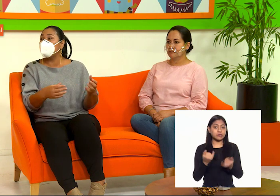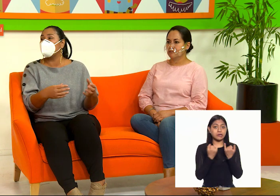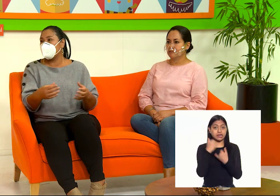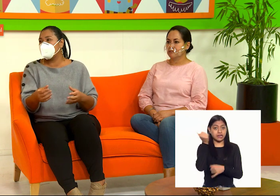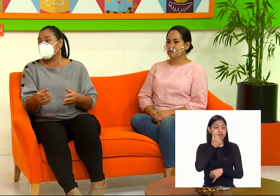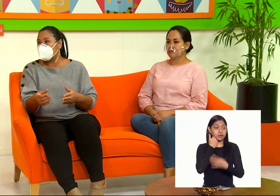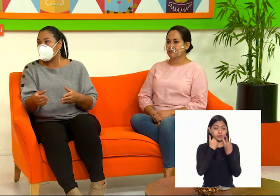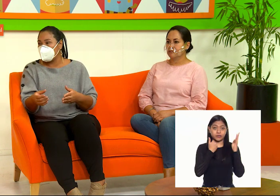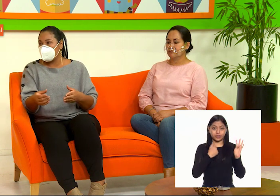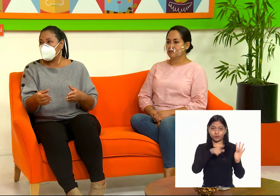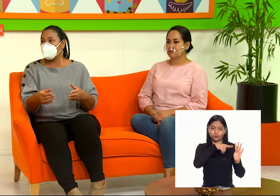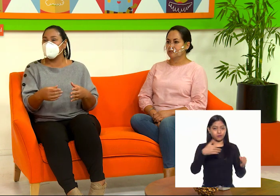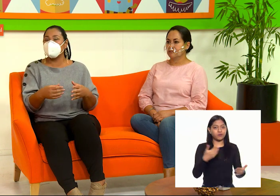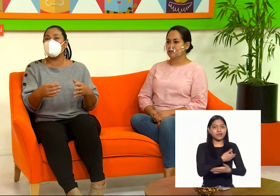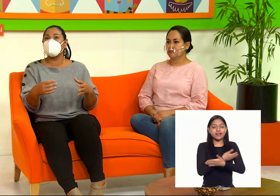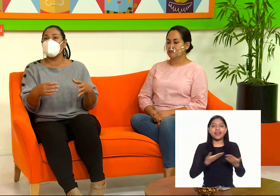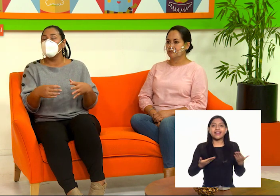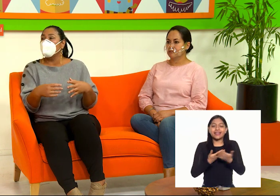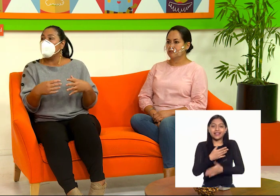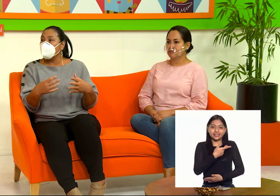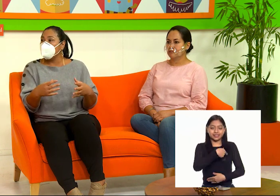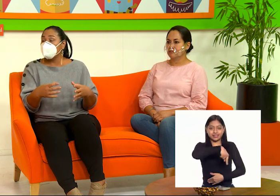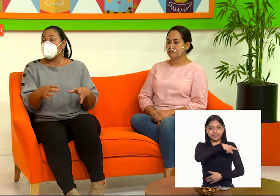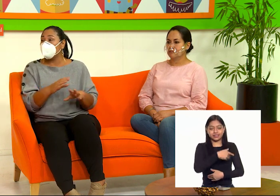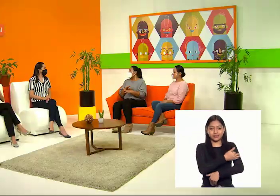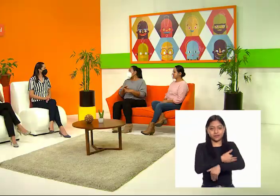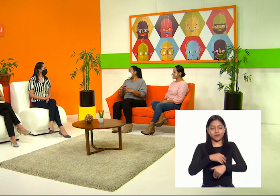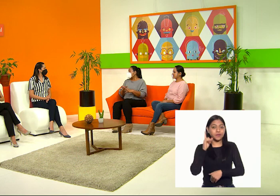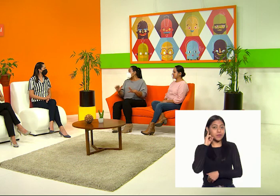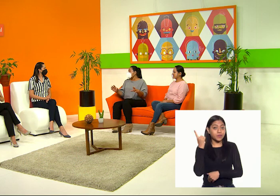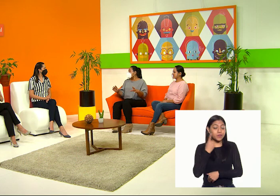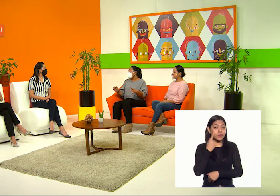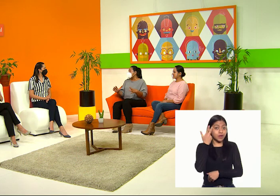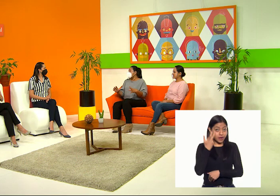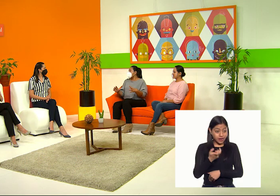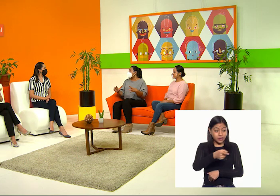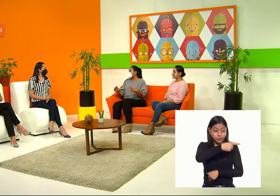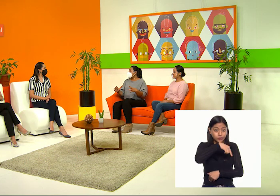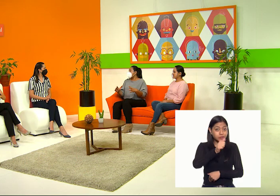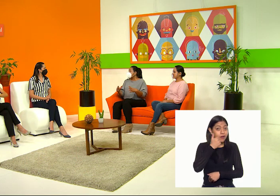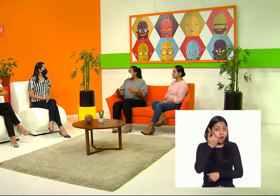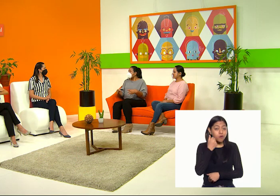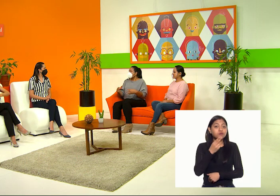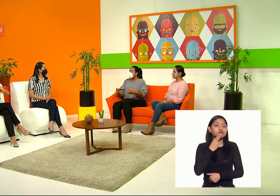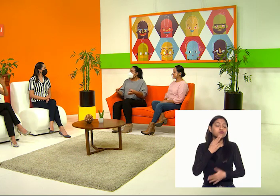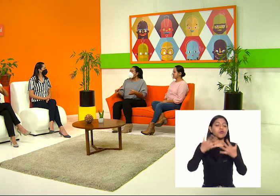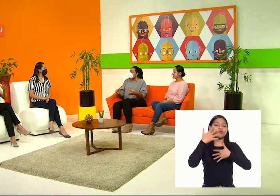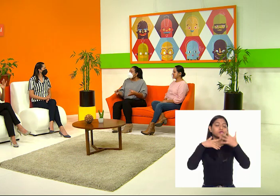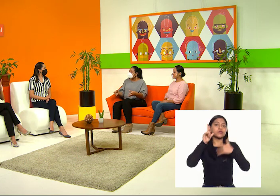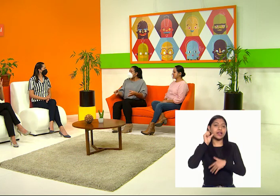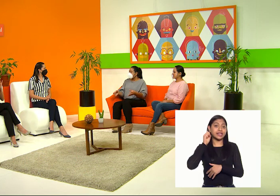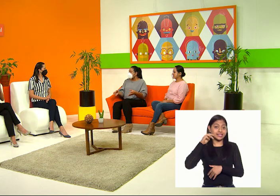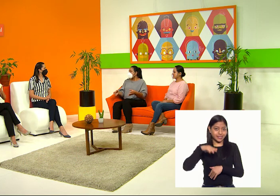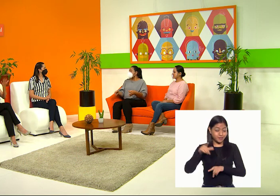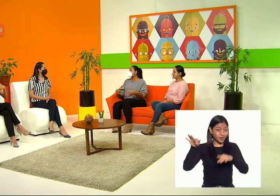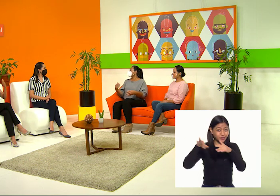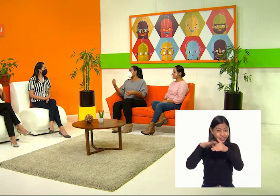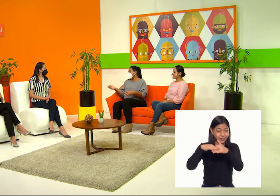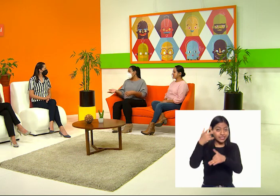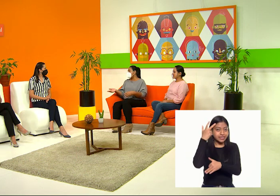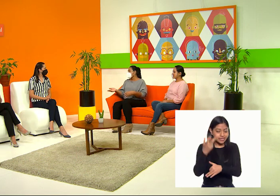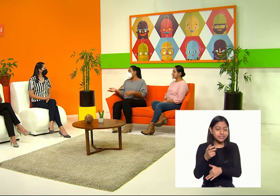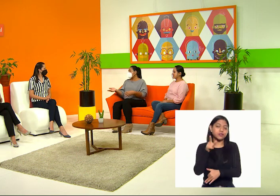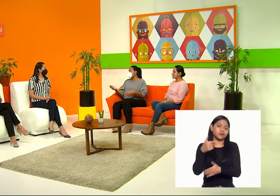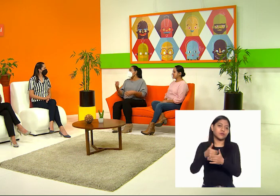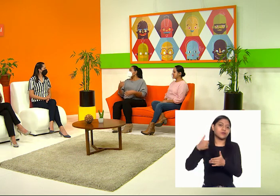que son de familia sorda, ¿no? Entonces ellos están en permanente contacto con la lengua de señas mexicana y eso,